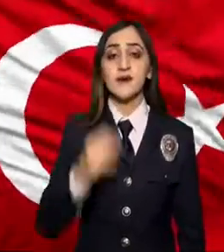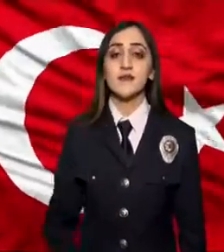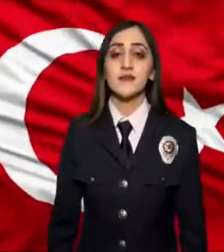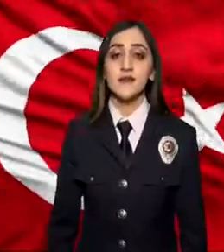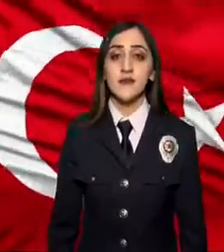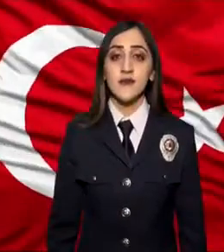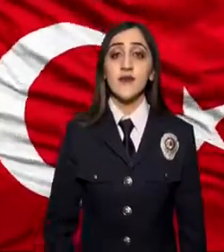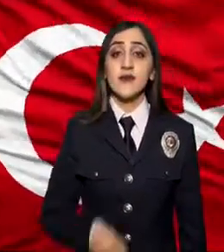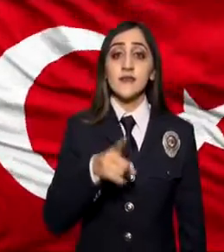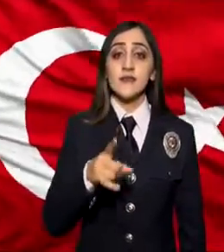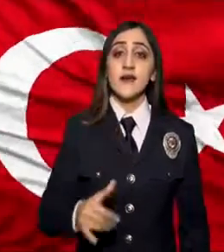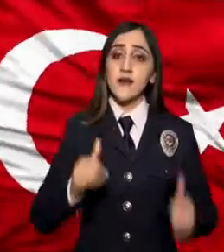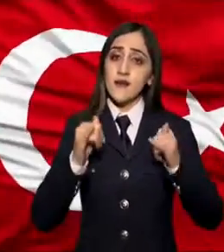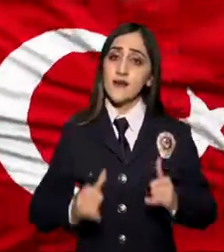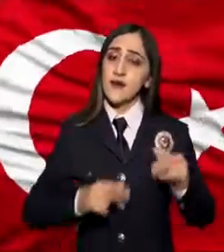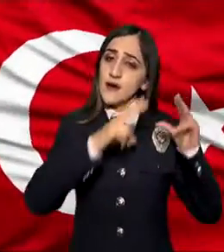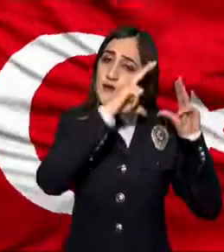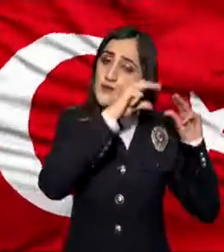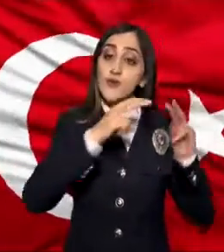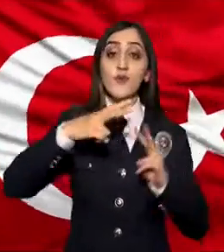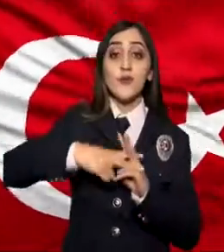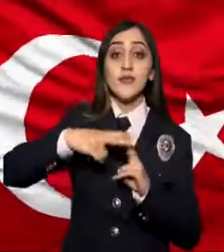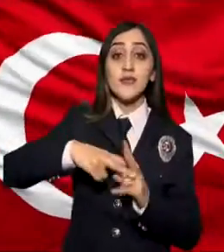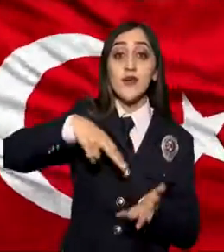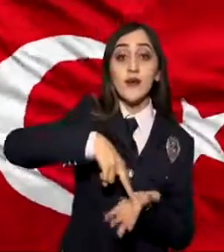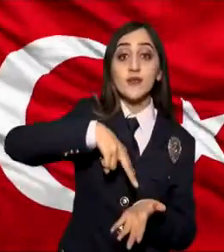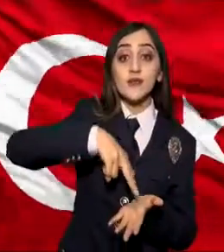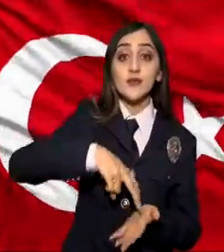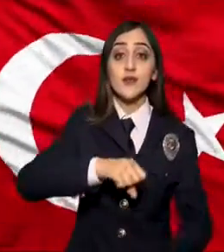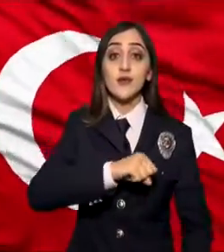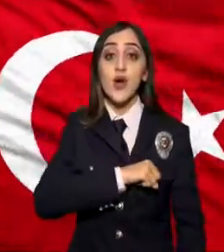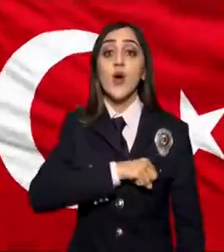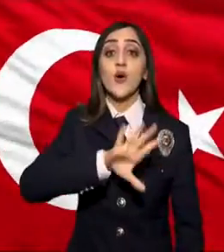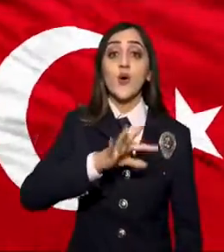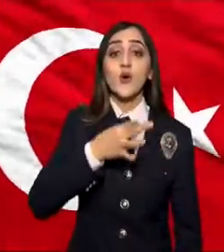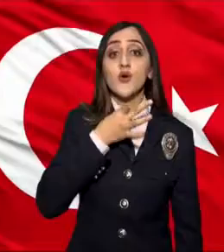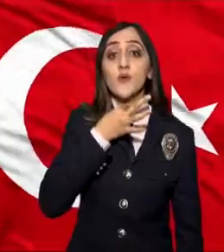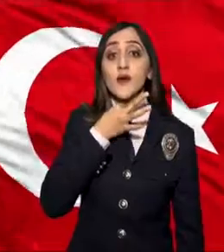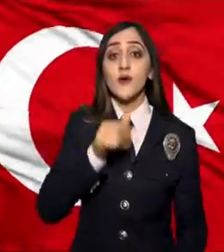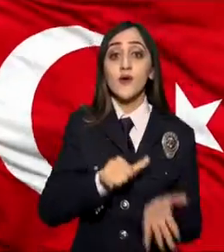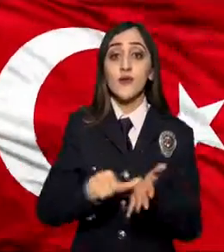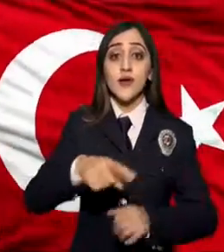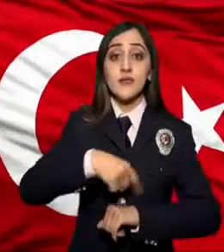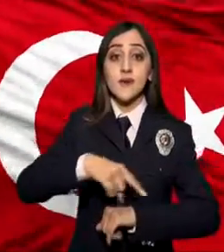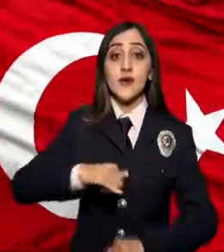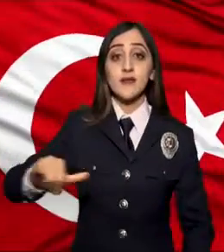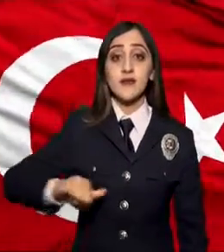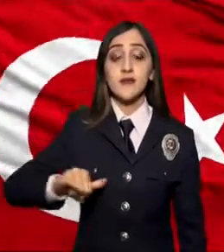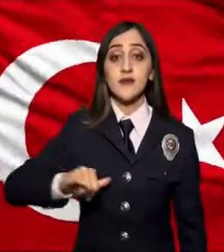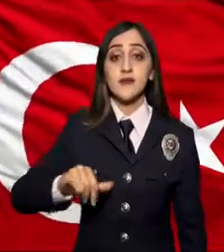beyaz. Sen rahat uyu, polis ayaktadır. Korkma ne olur, her zaman